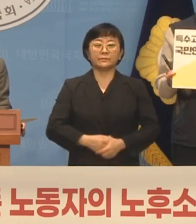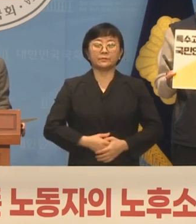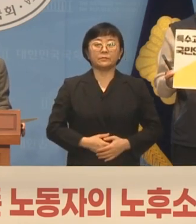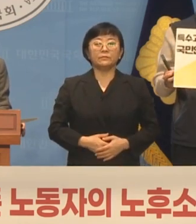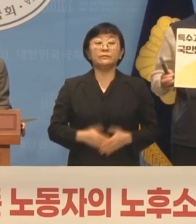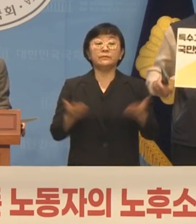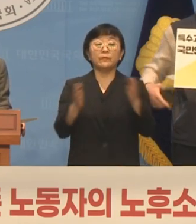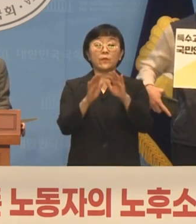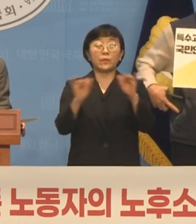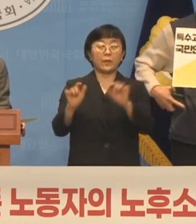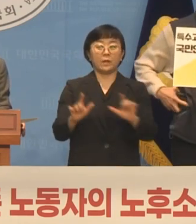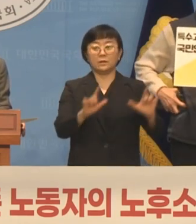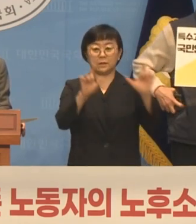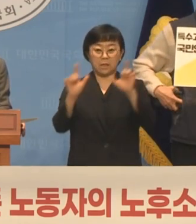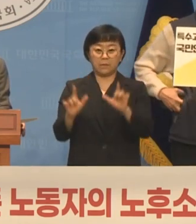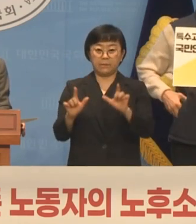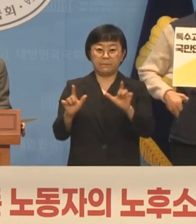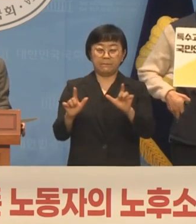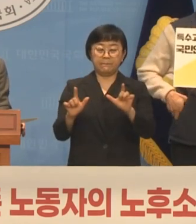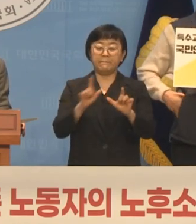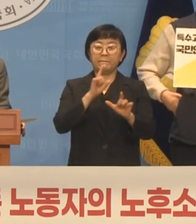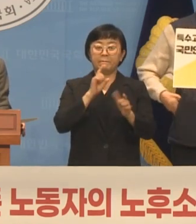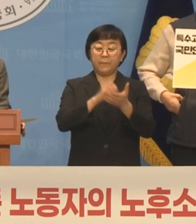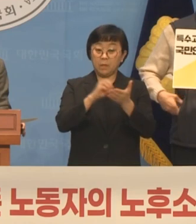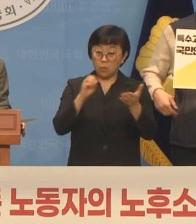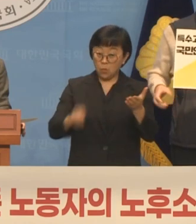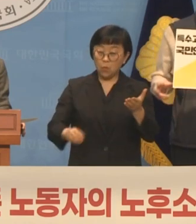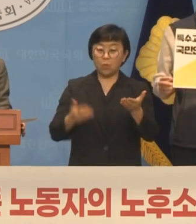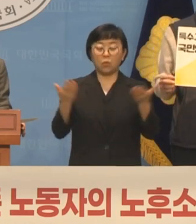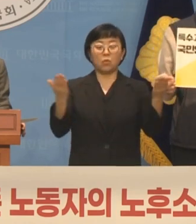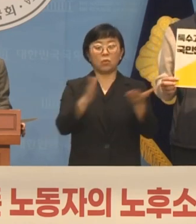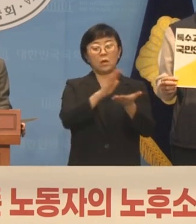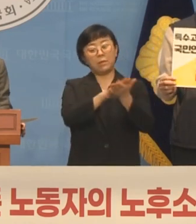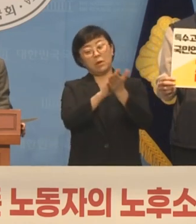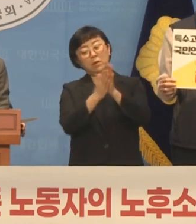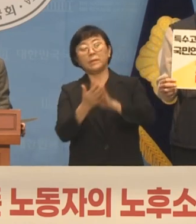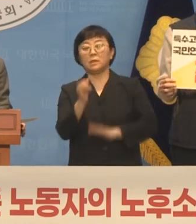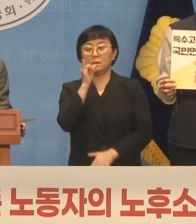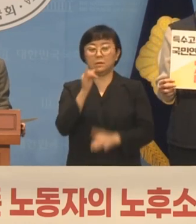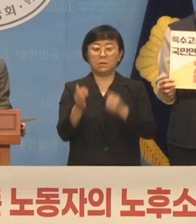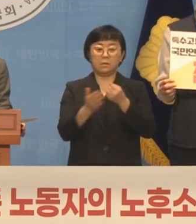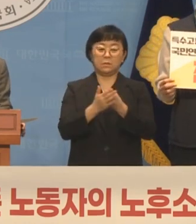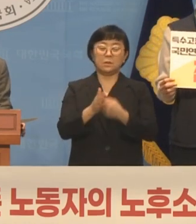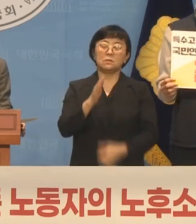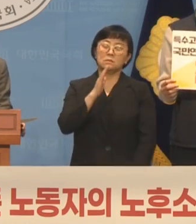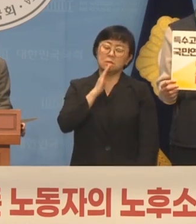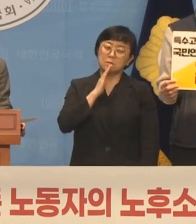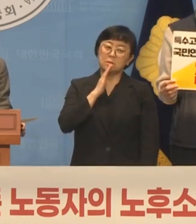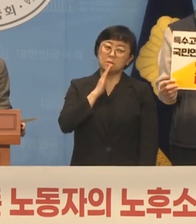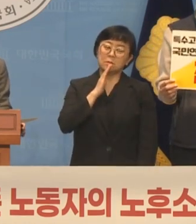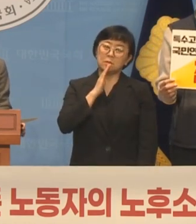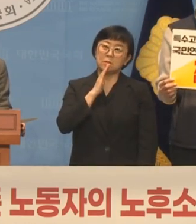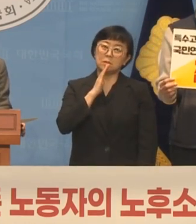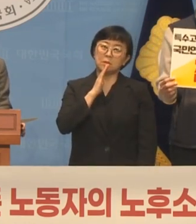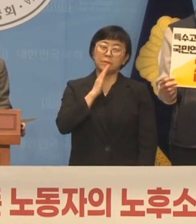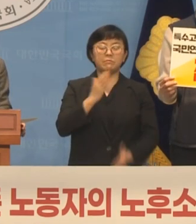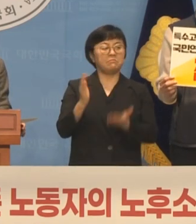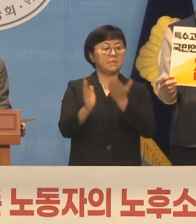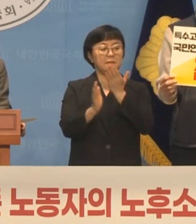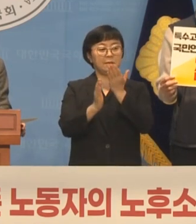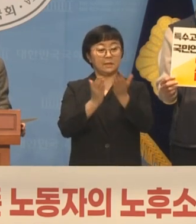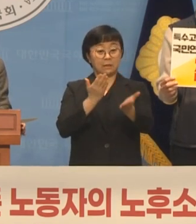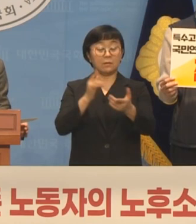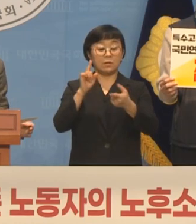일하는 사람들의 삶을 빼놓고 노동의 변화만을 얘기하고 있으니 정말로 피상적인